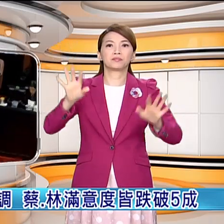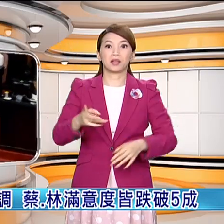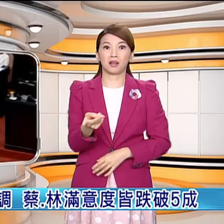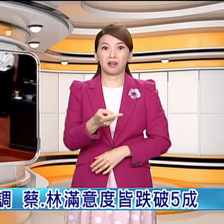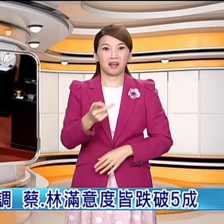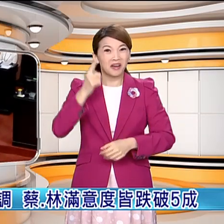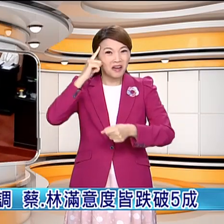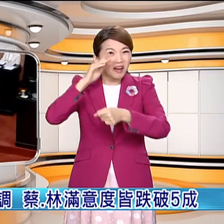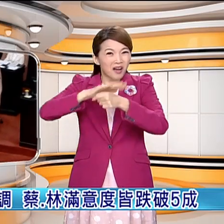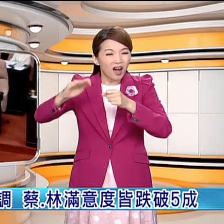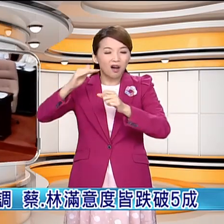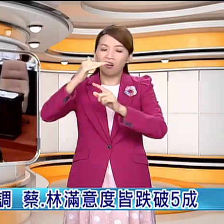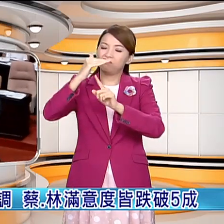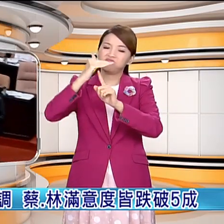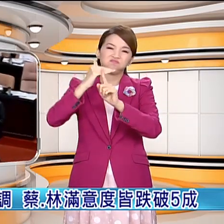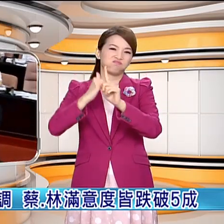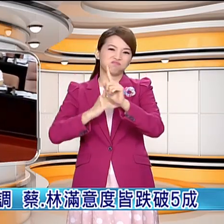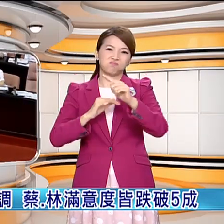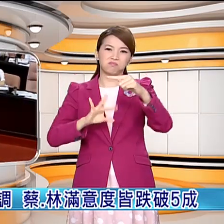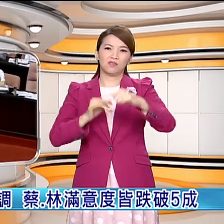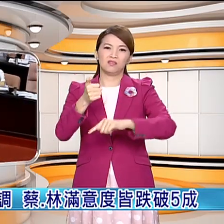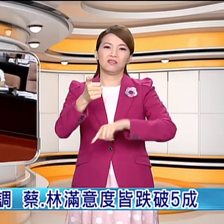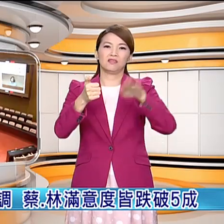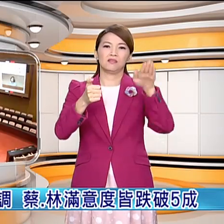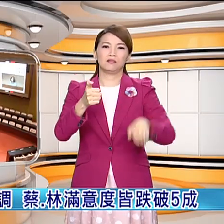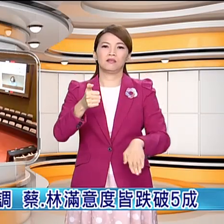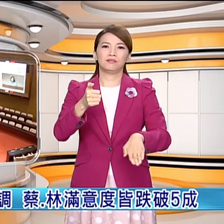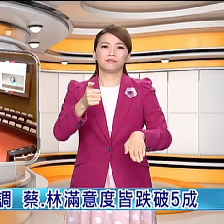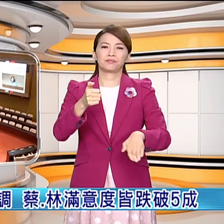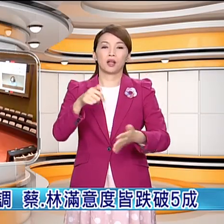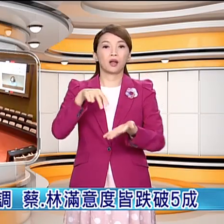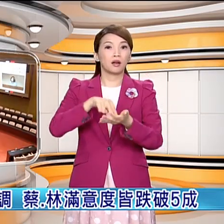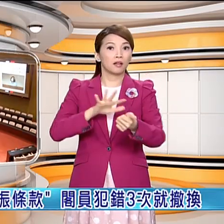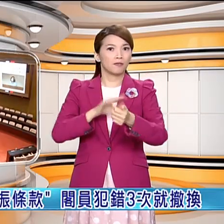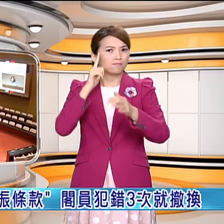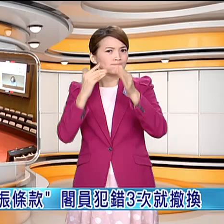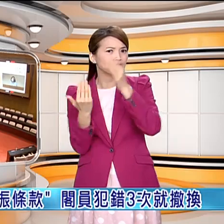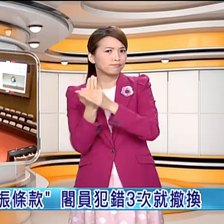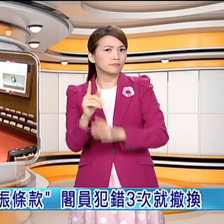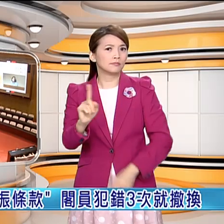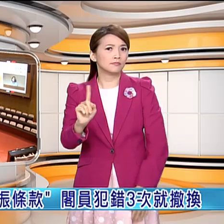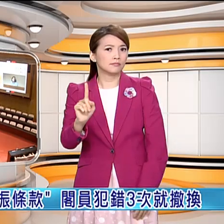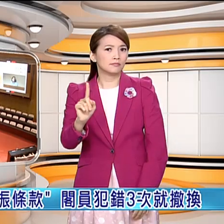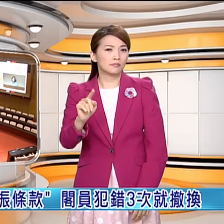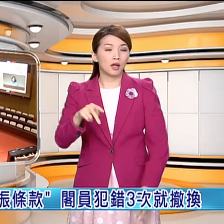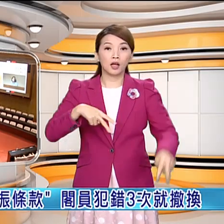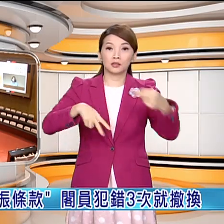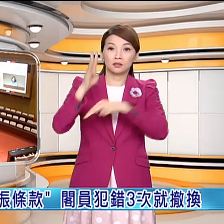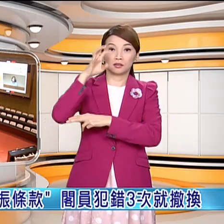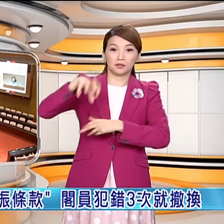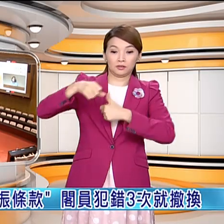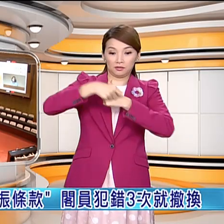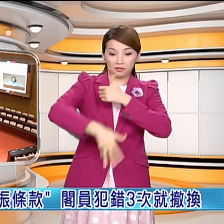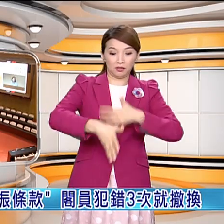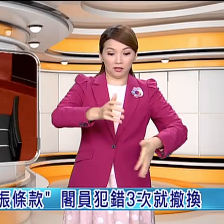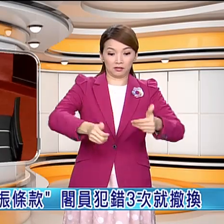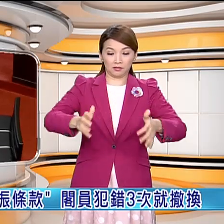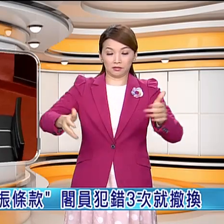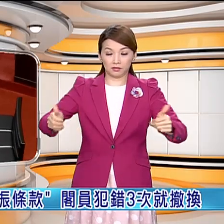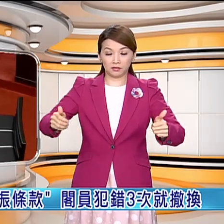要求对阁员要祭出3证条款，也就是只要失言或者是